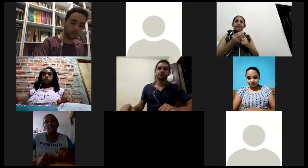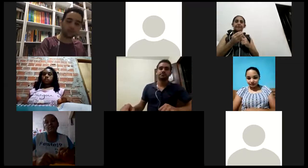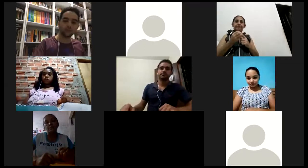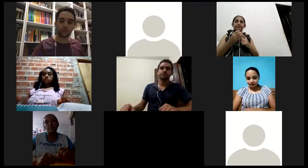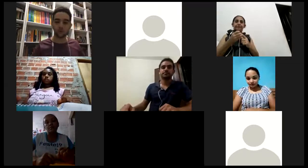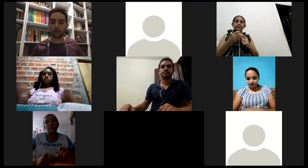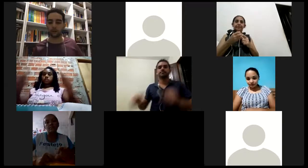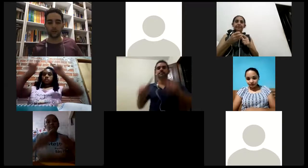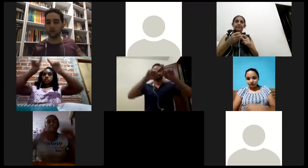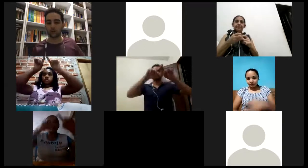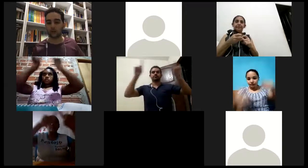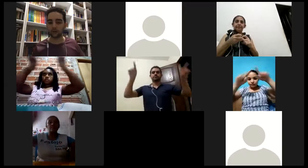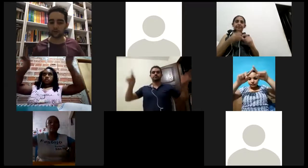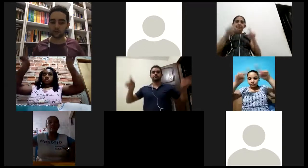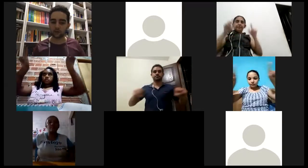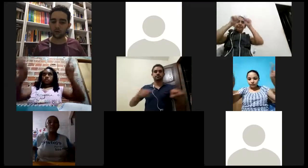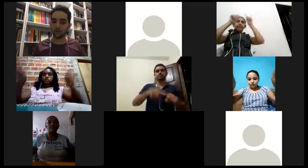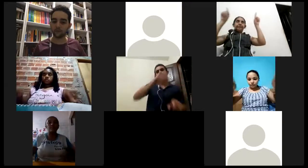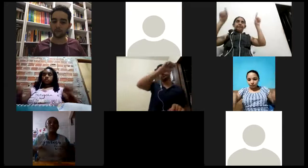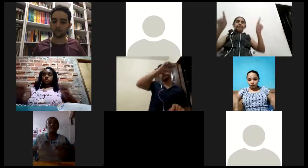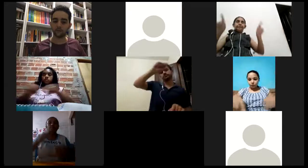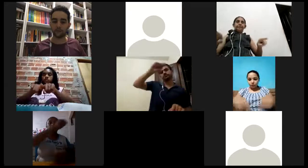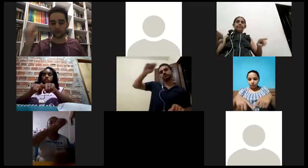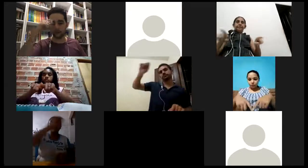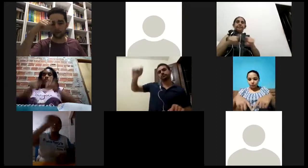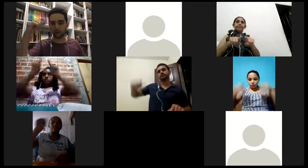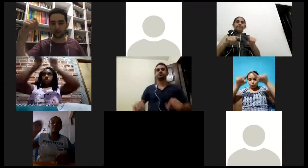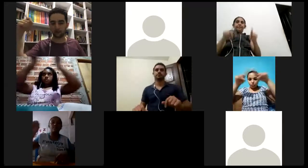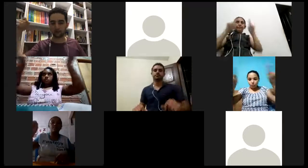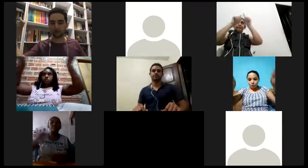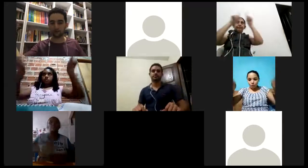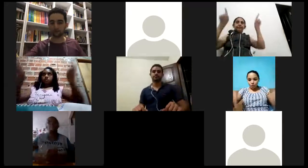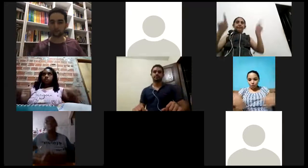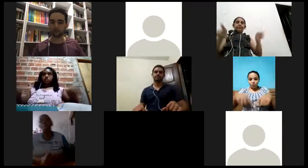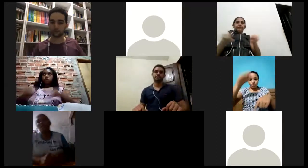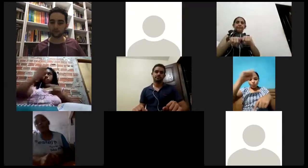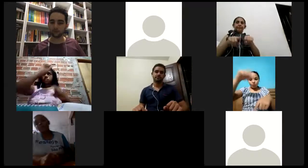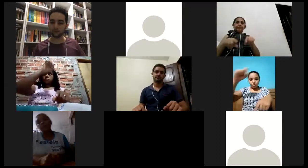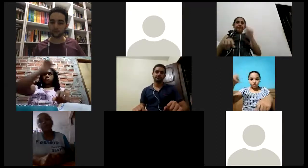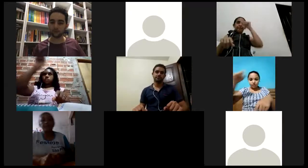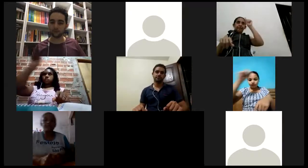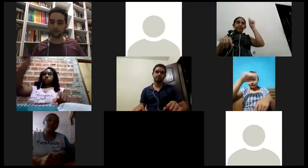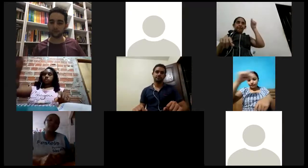Quadro. Quadro branco, quadro de escola. E escreve no quadro.